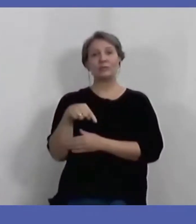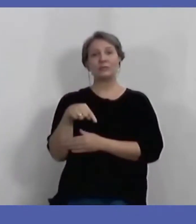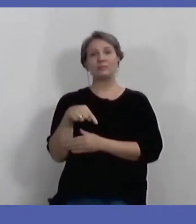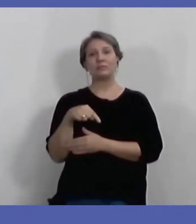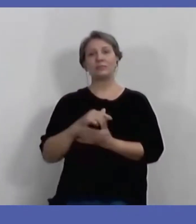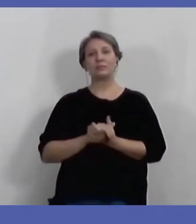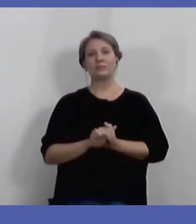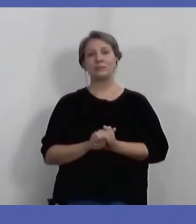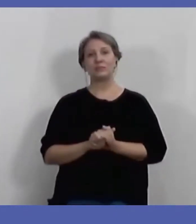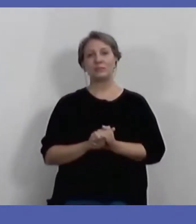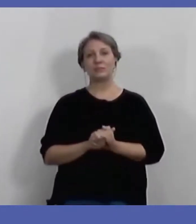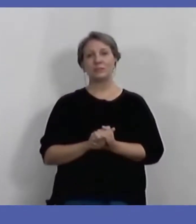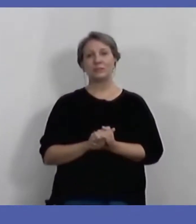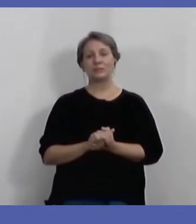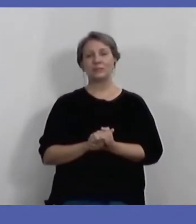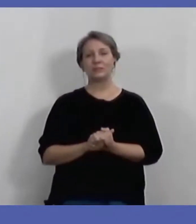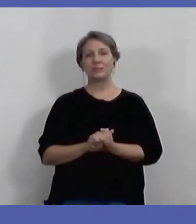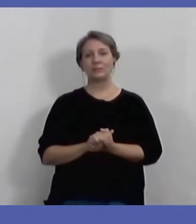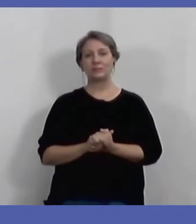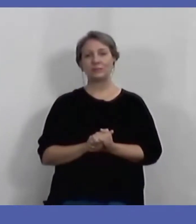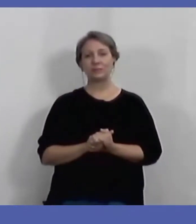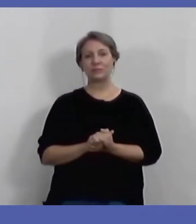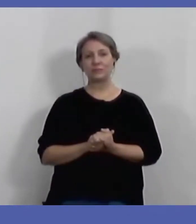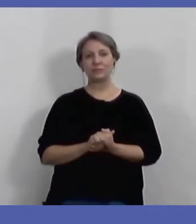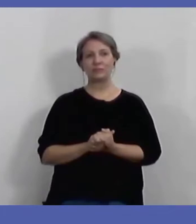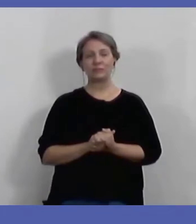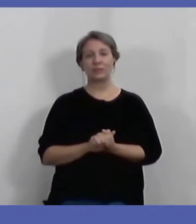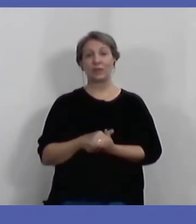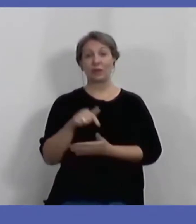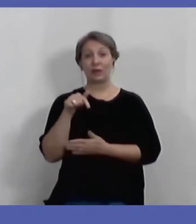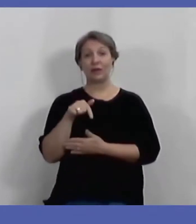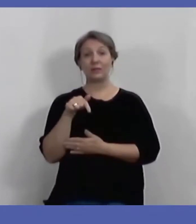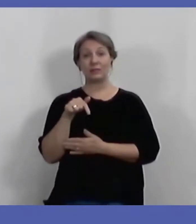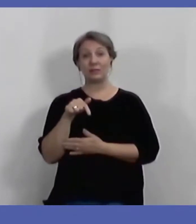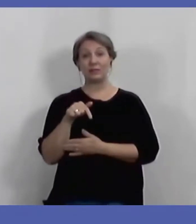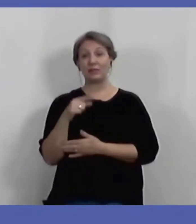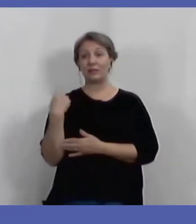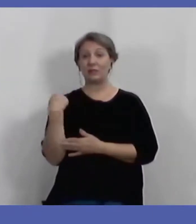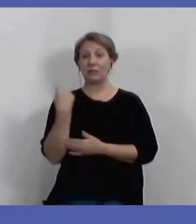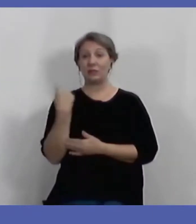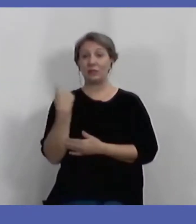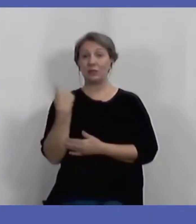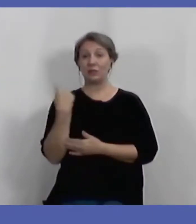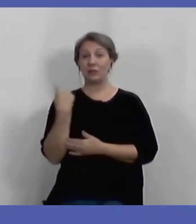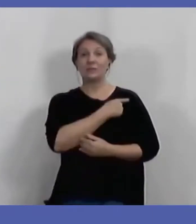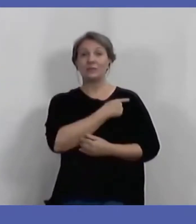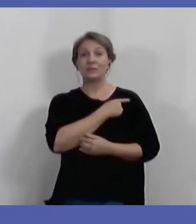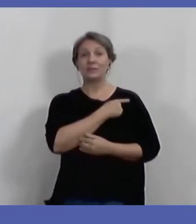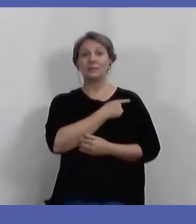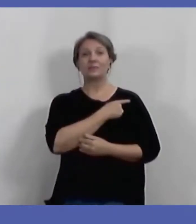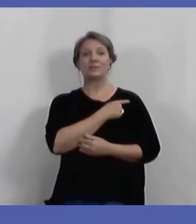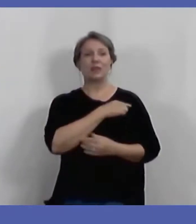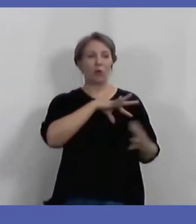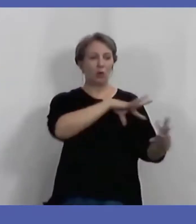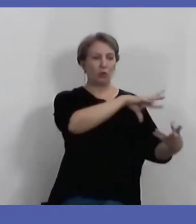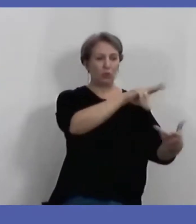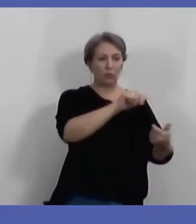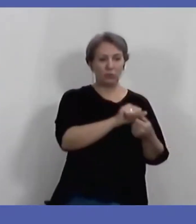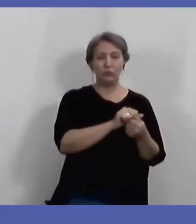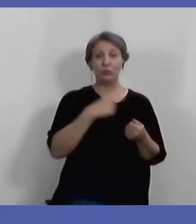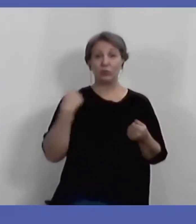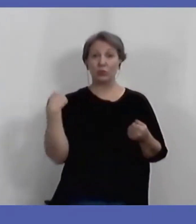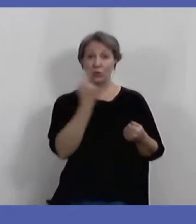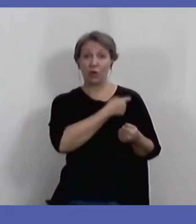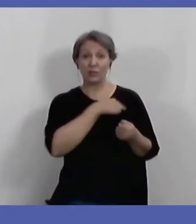Vocês não percebem isso? Aqui está longe do mundo, aqui somos guardados,